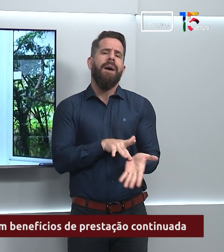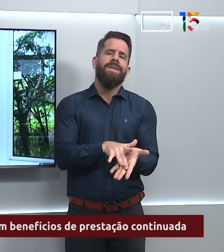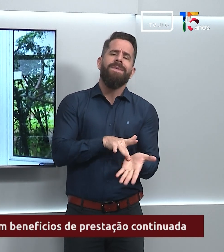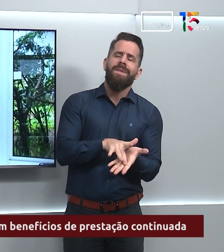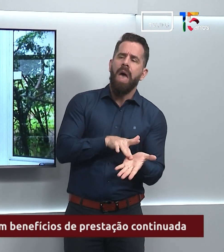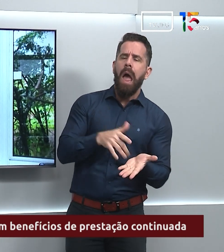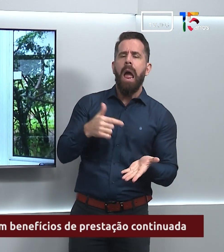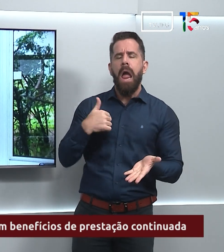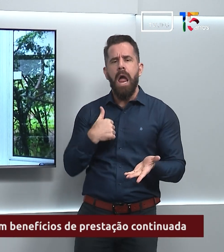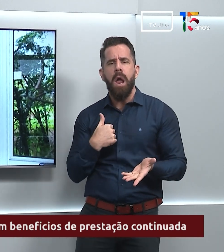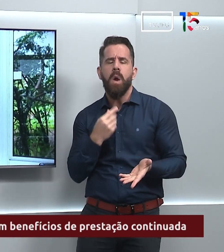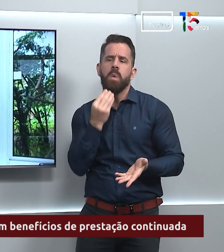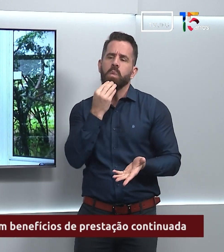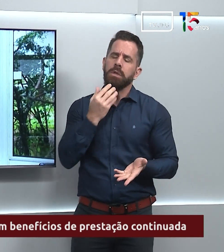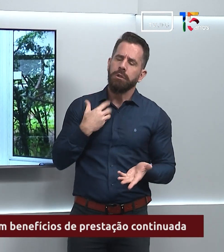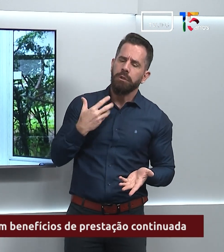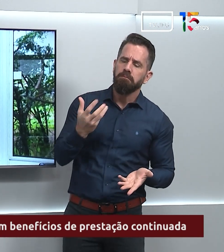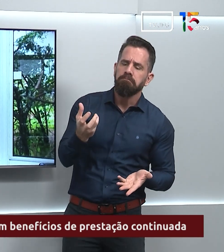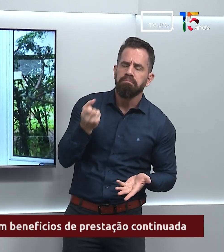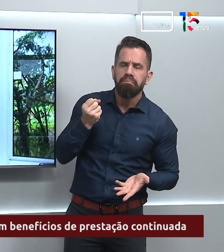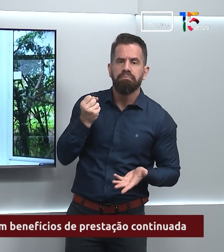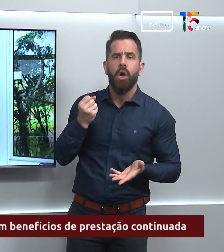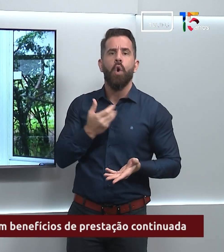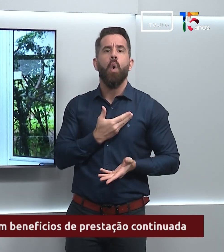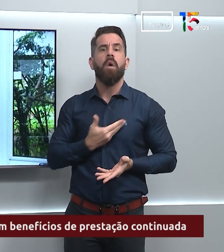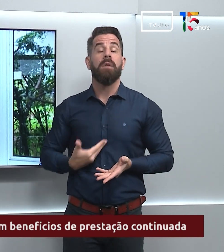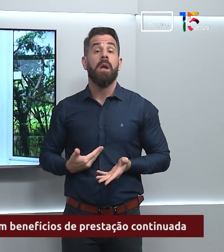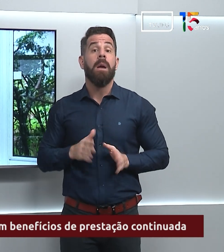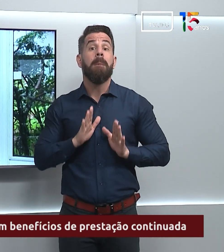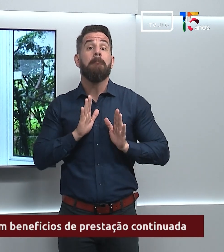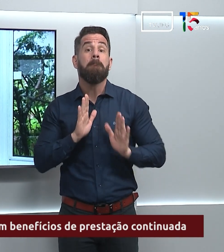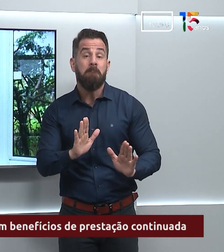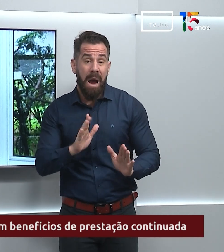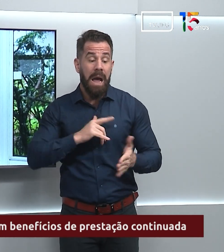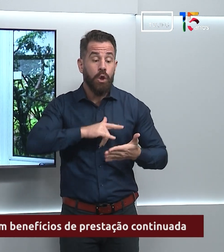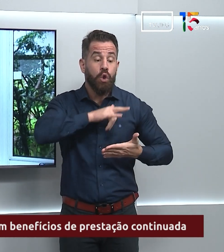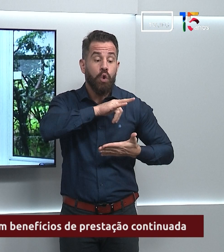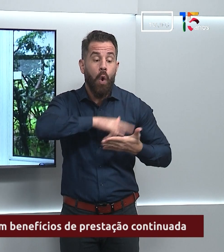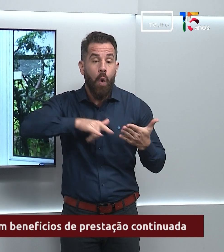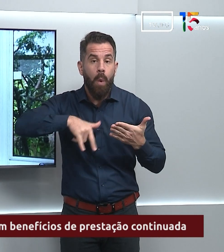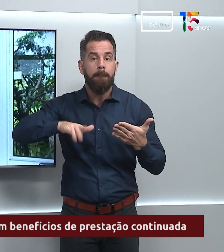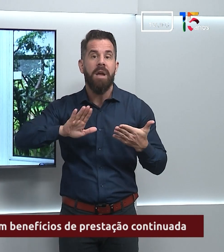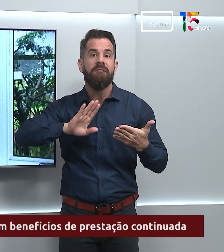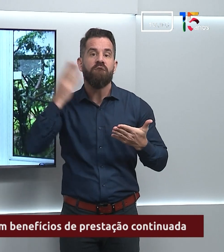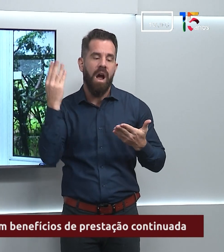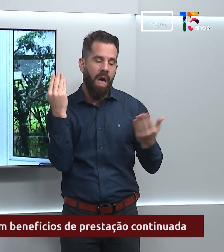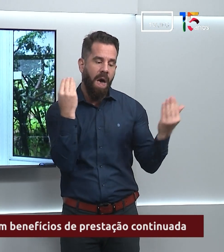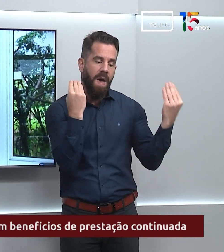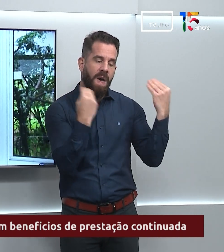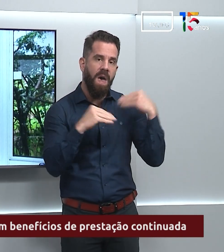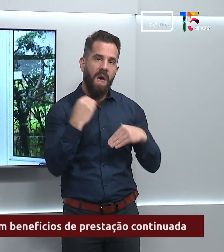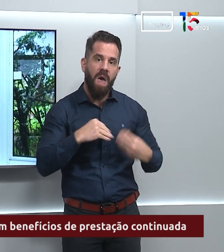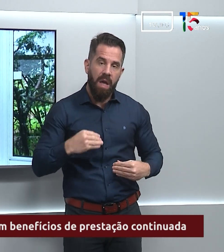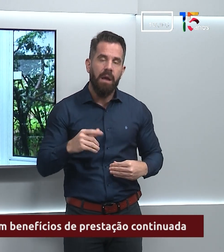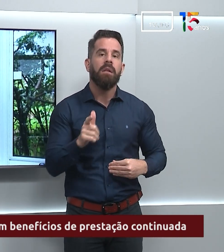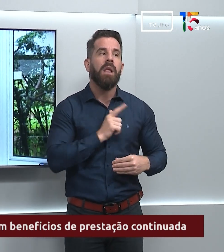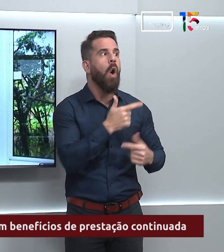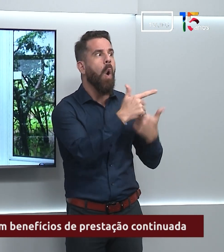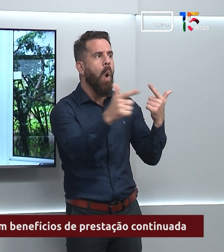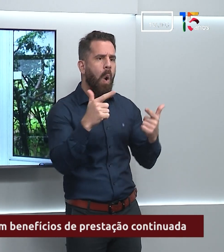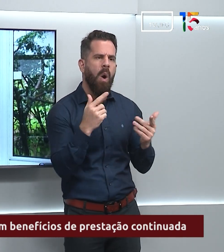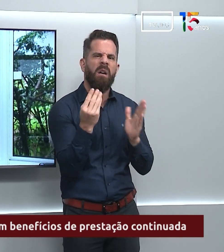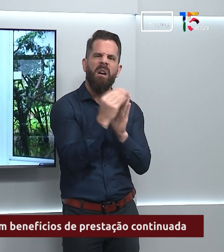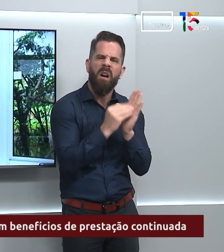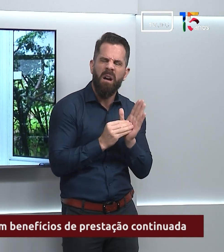do governo, que estava tudo certo, só que eles usavam documentos falsificados por outras pessoas que também faziam parte